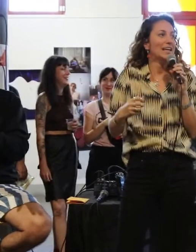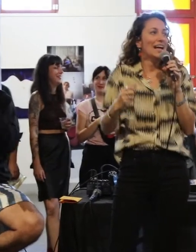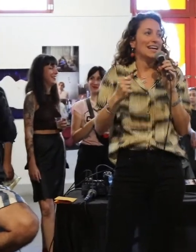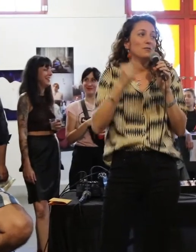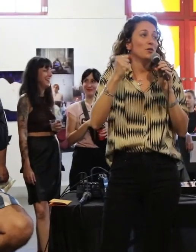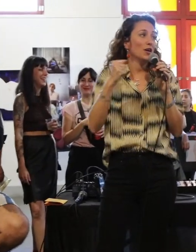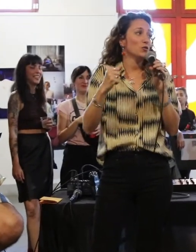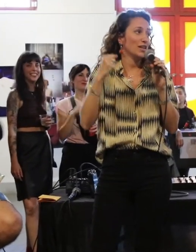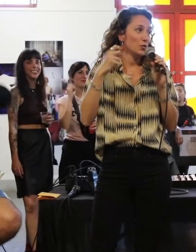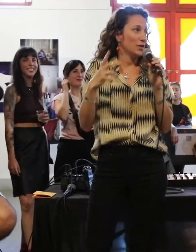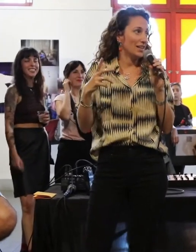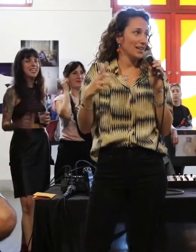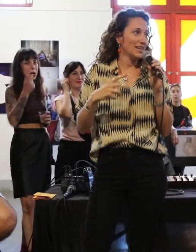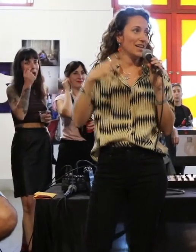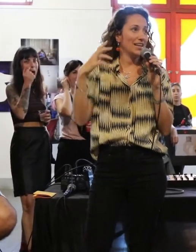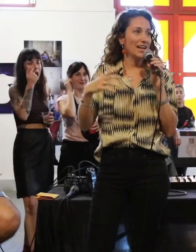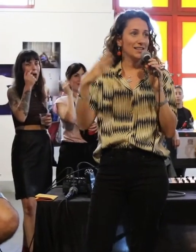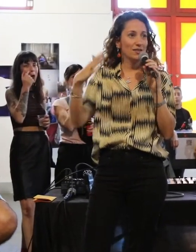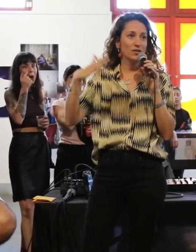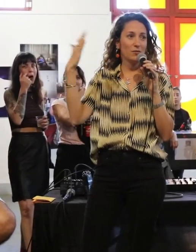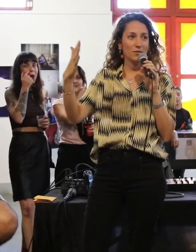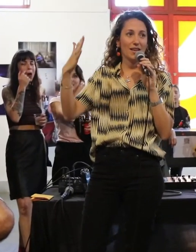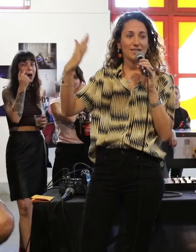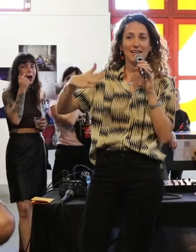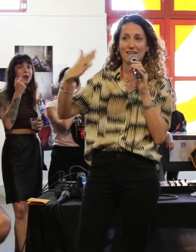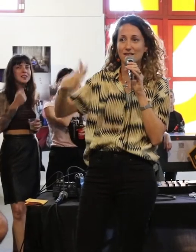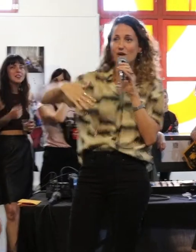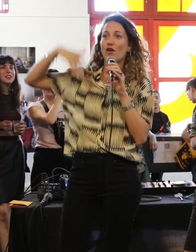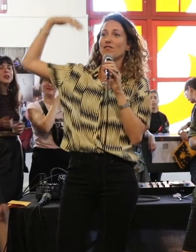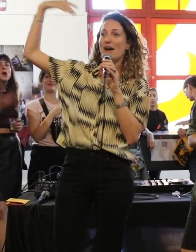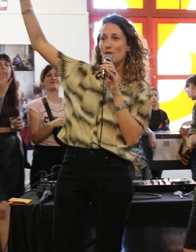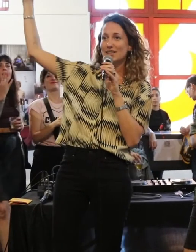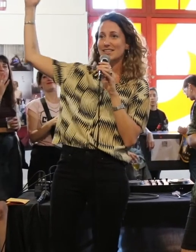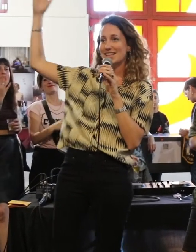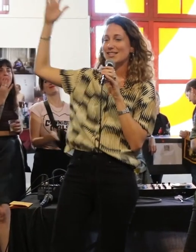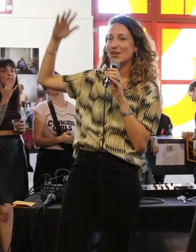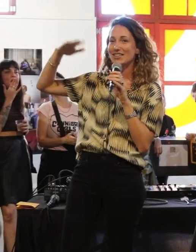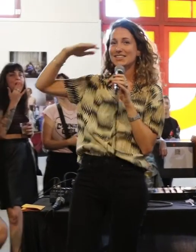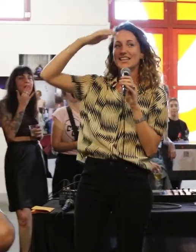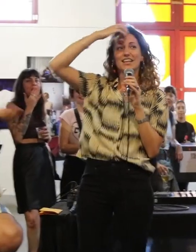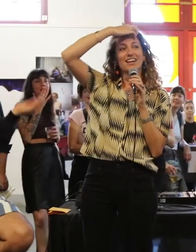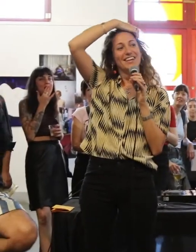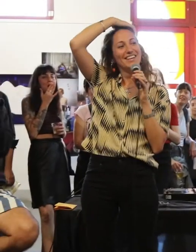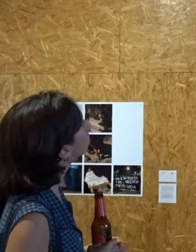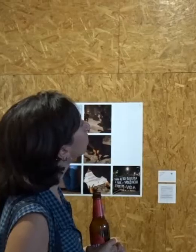bueno, que ens ve molt de gust que duri. Ens agradaria que aquesta fos la primera edició de moltes edicions.